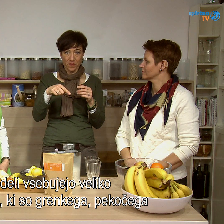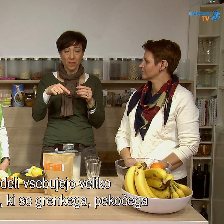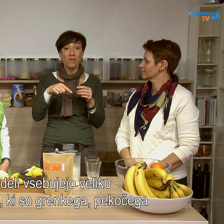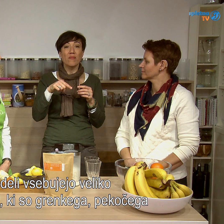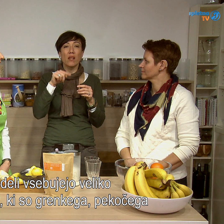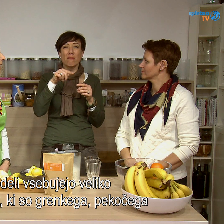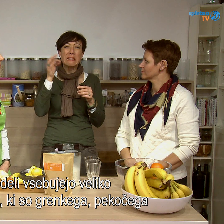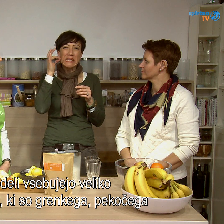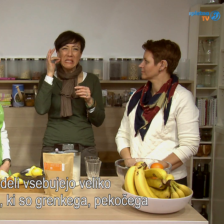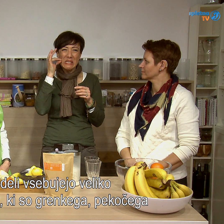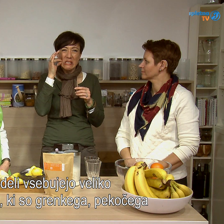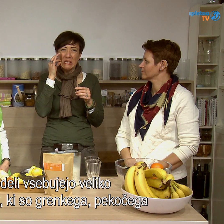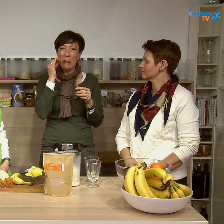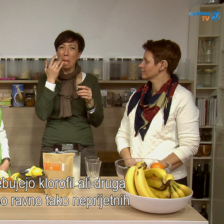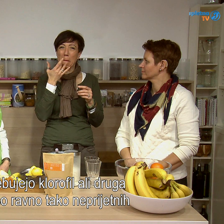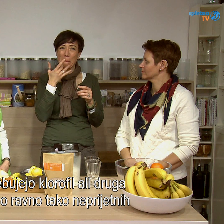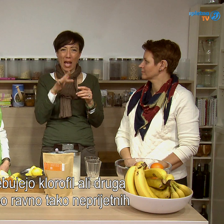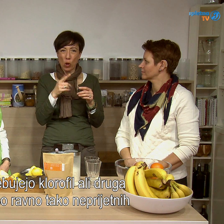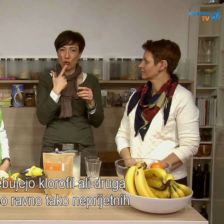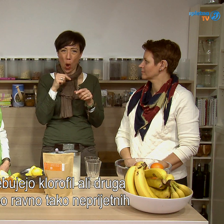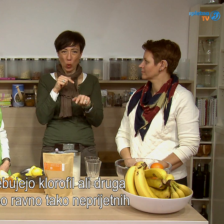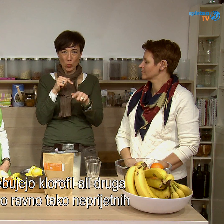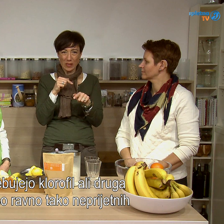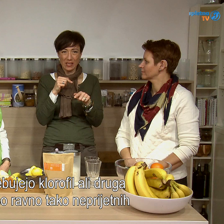ki so grenkega, pekočega okusa,